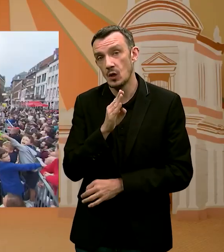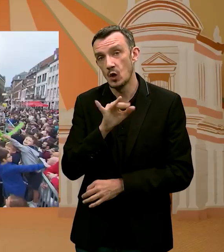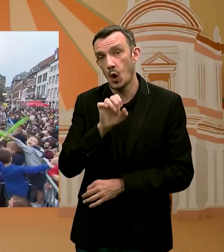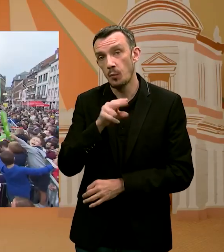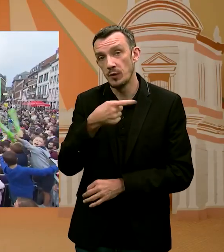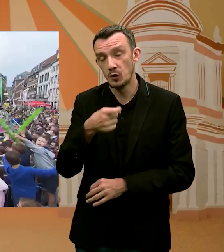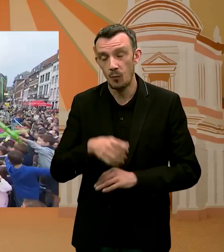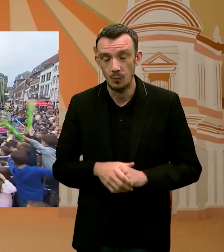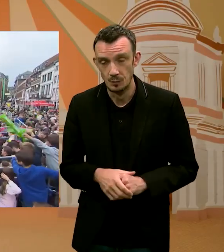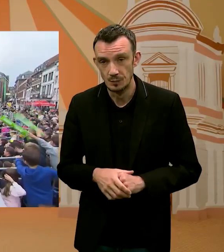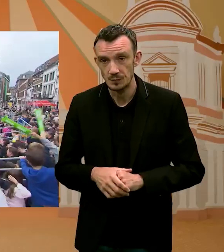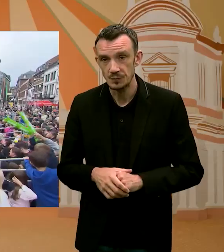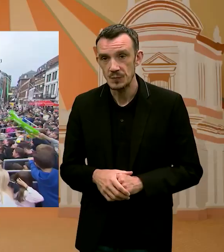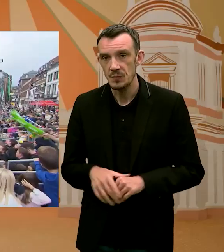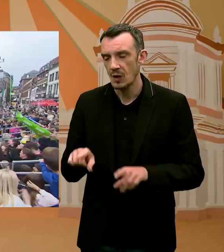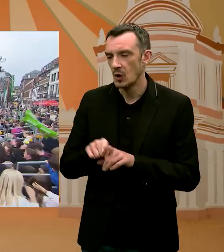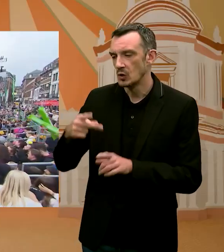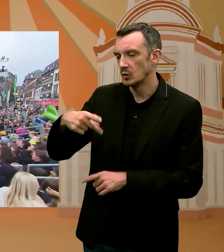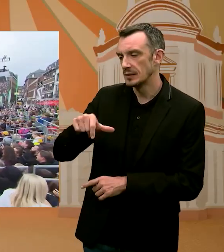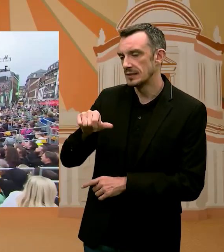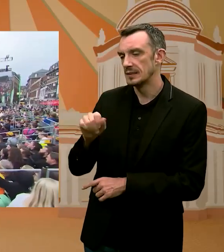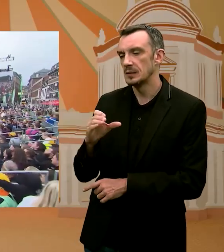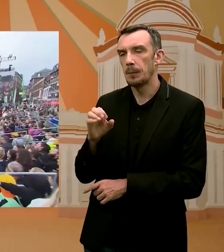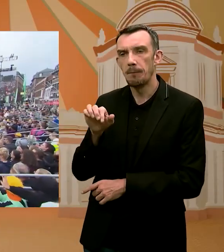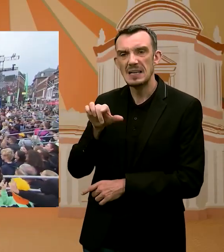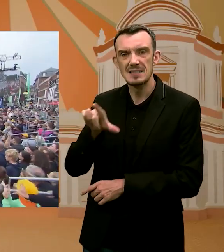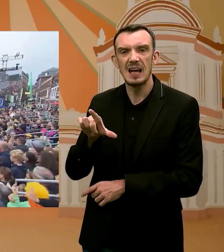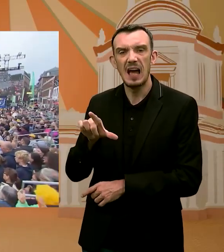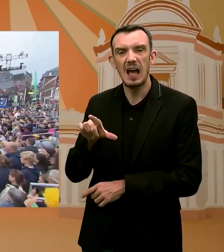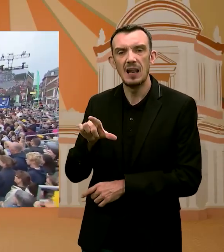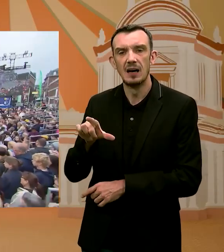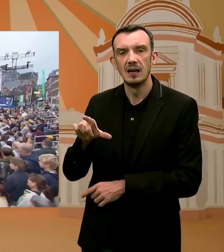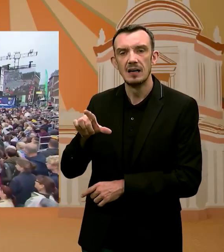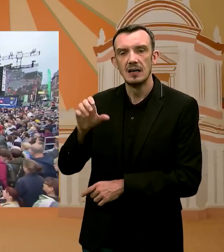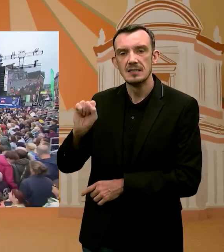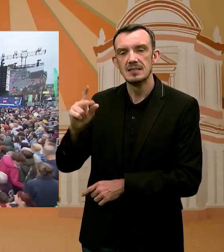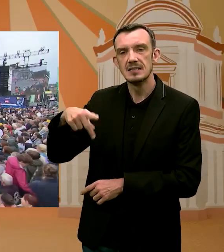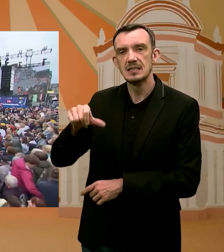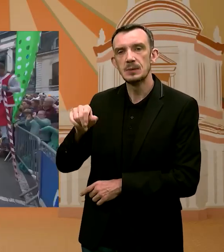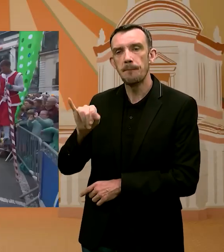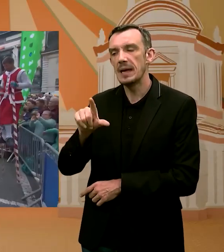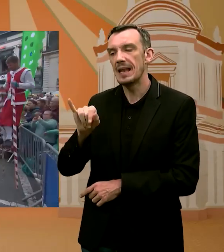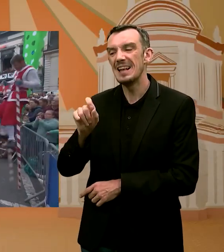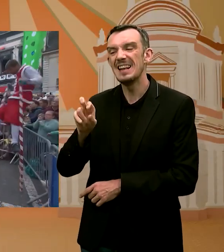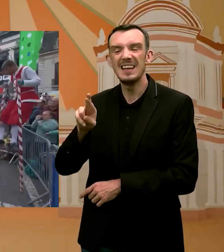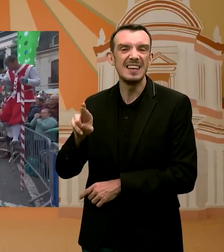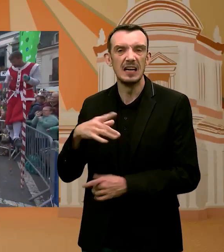bien compris, hein, tout Pascal ça. Spélier et Liam Corbiot sont les deux qui n'ont encore jamais eu d'échasseurs. Oui. Christophe est le